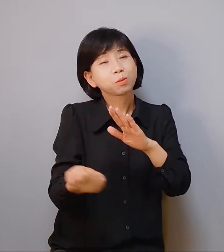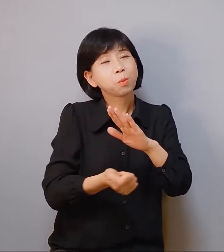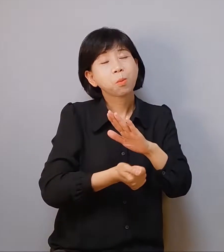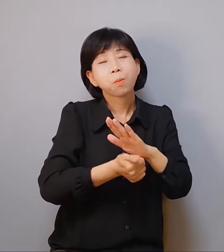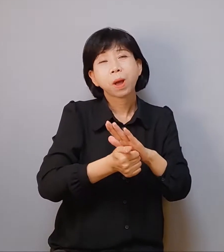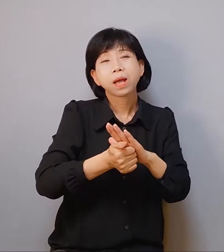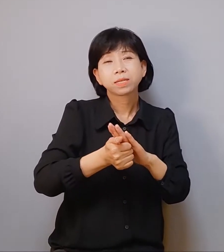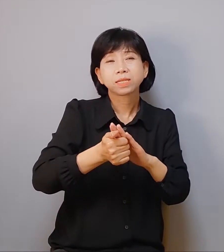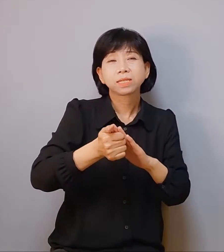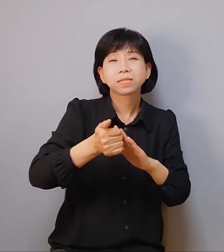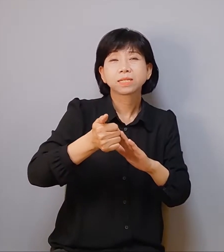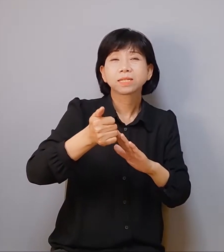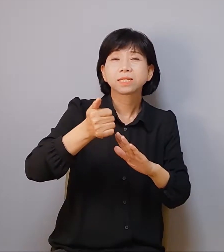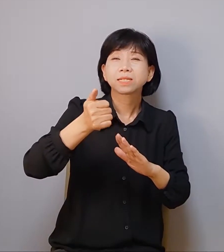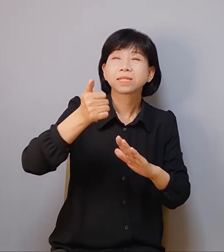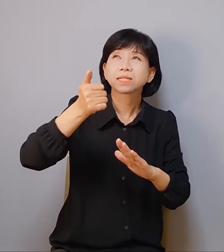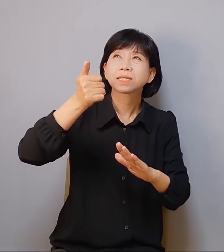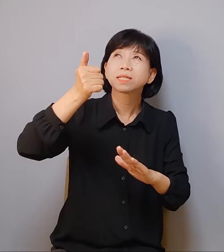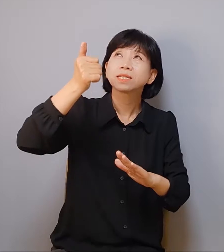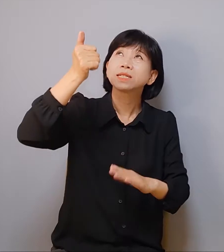나의 소망이